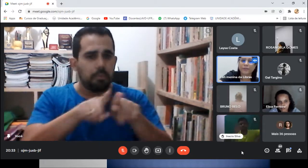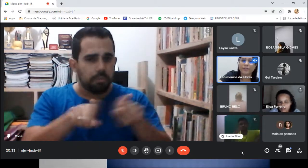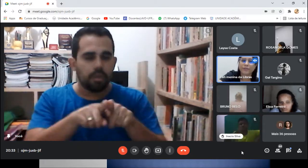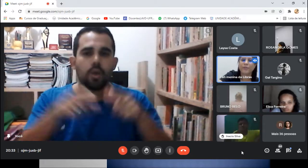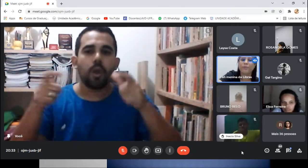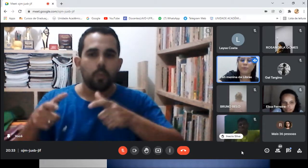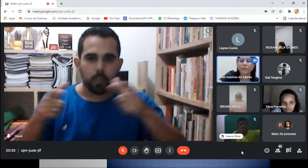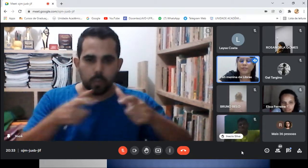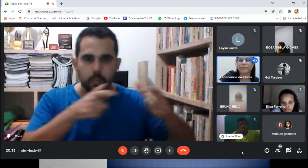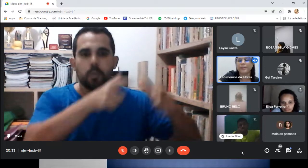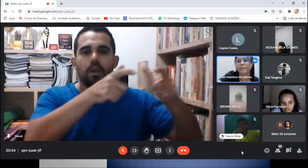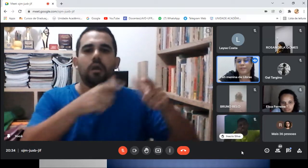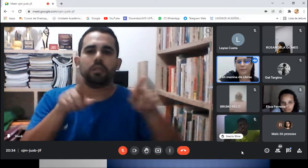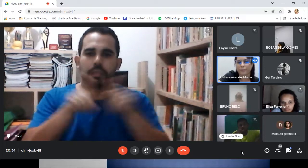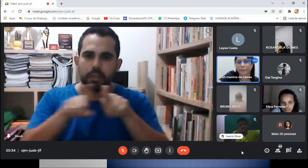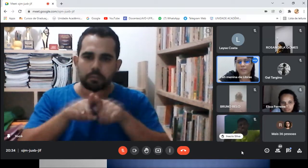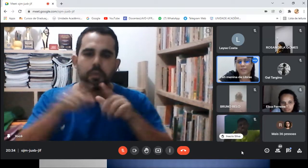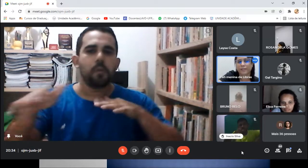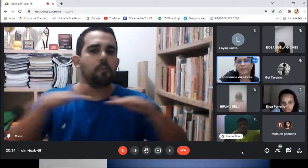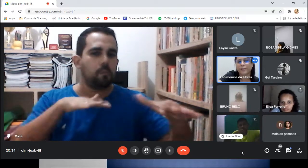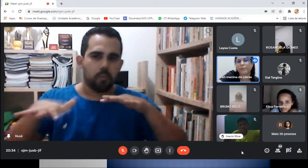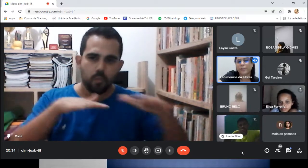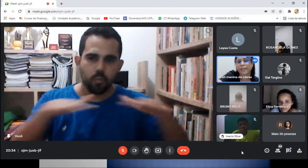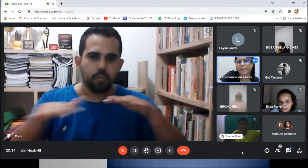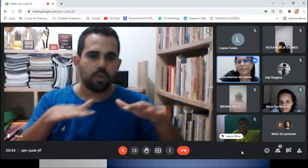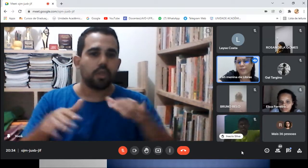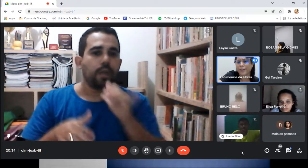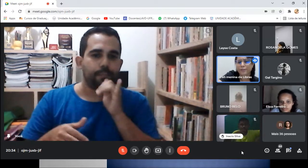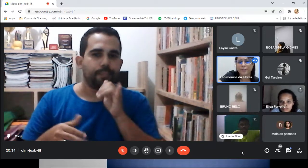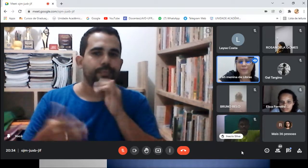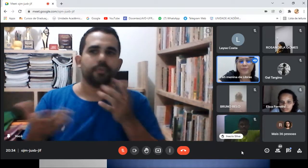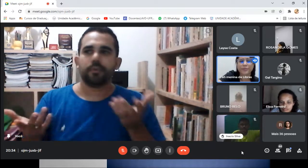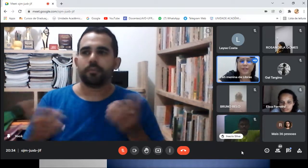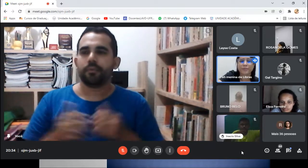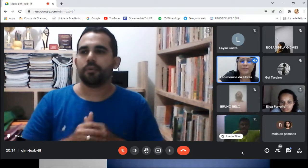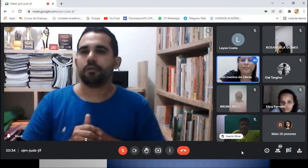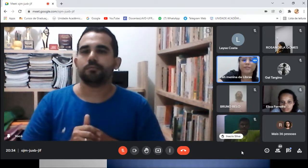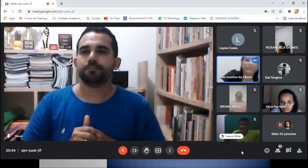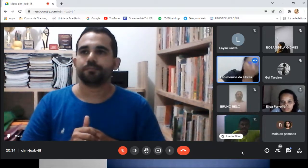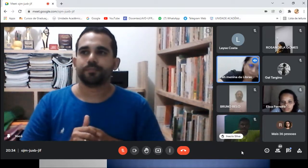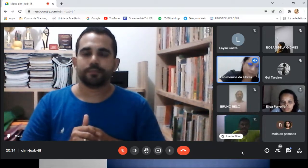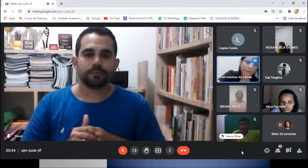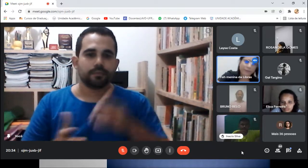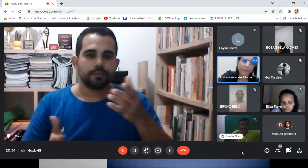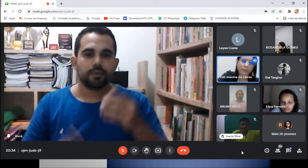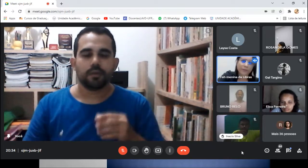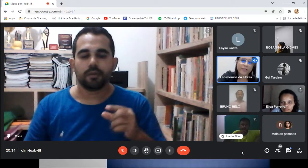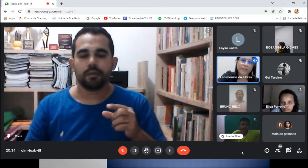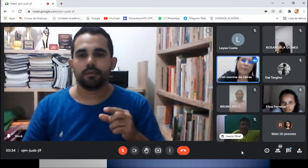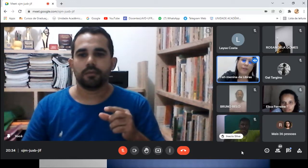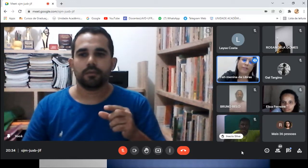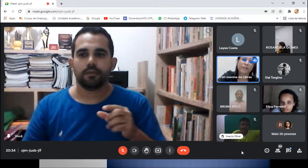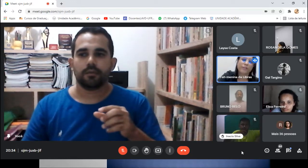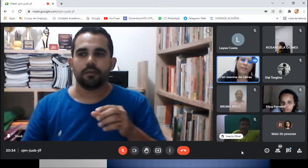de mão muda também o sinal. Então, existem vários tipos de traços distintivos que podem acontecer por causa da